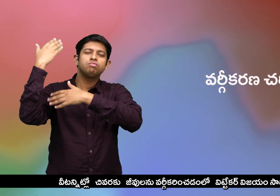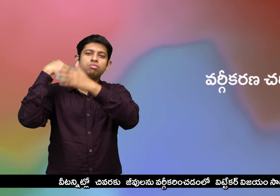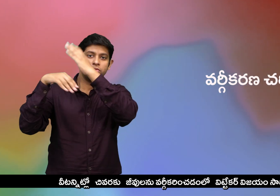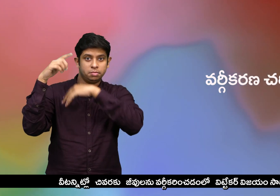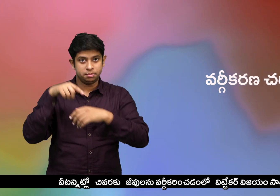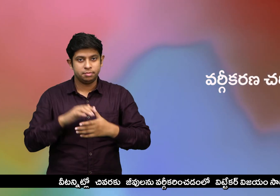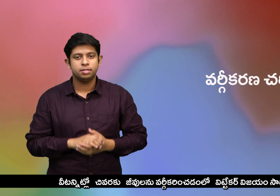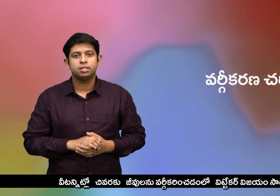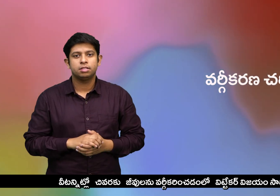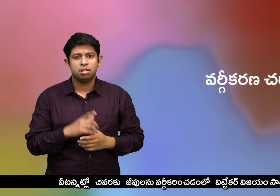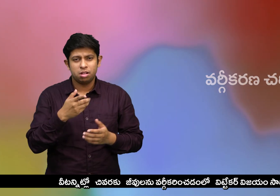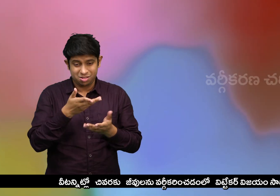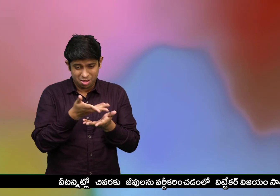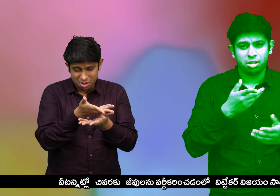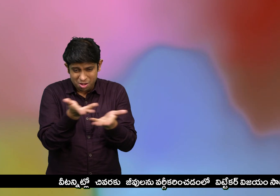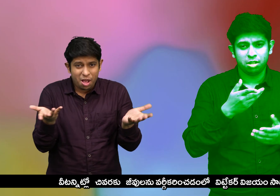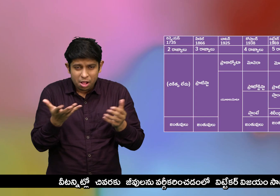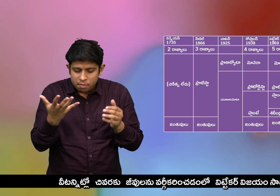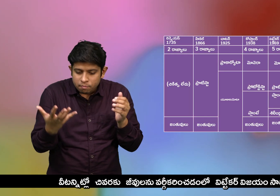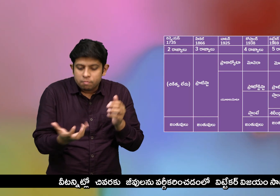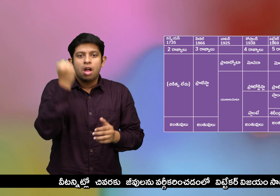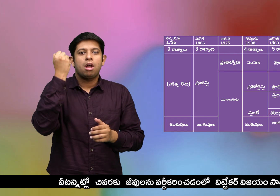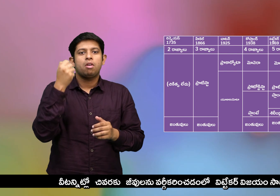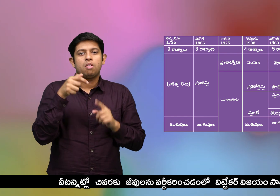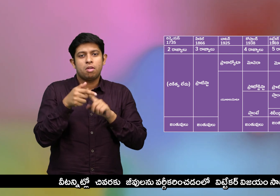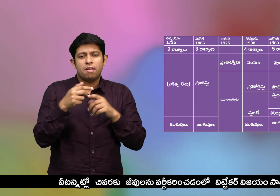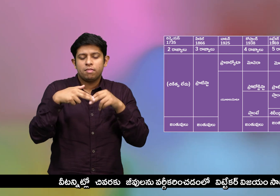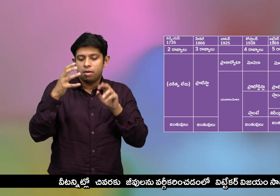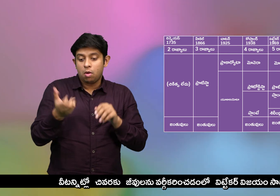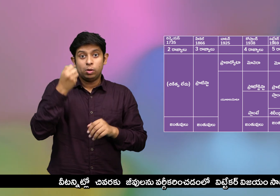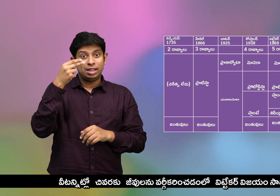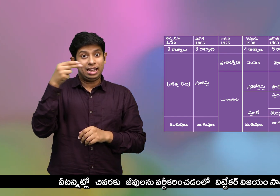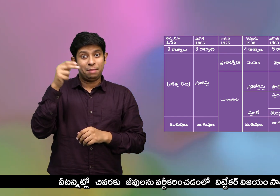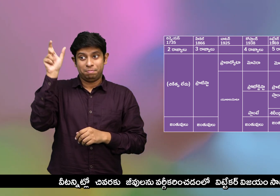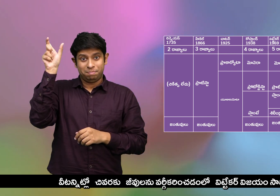చివరకు జీవులను వర్గీకరించడంలో విట్టేకర్ విజయం సాధించాడు.